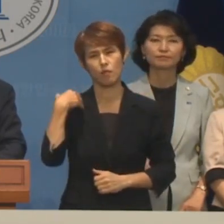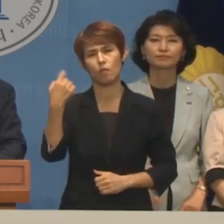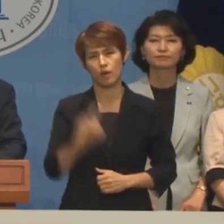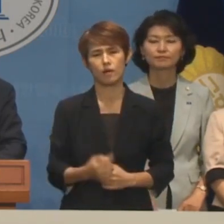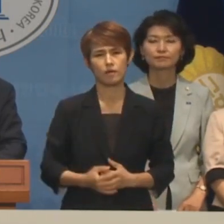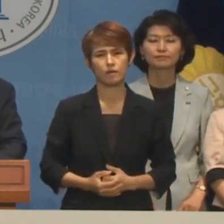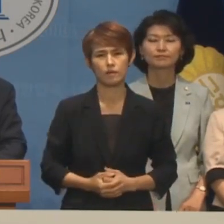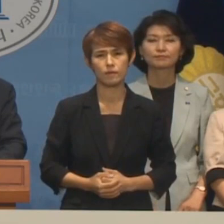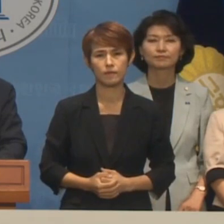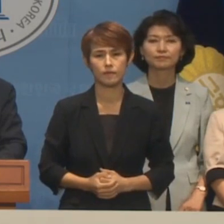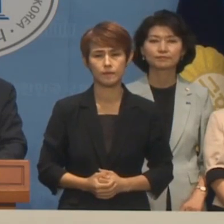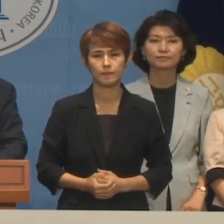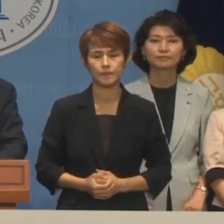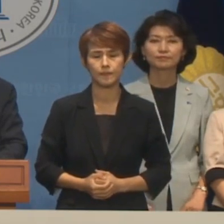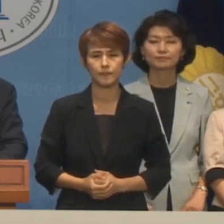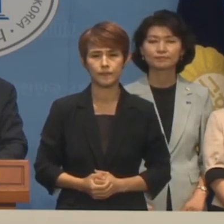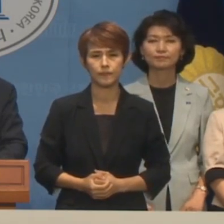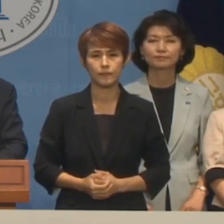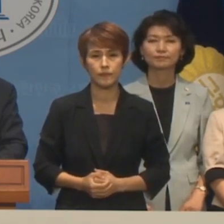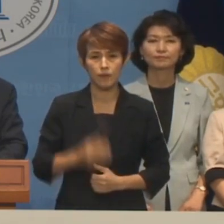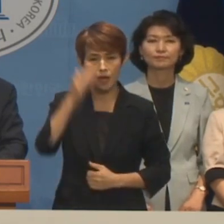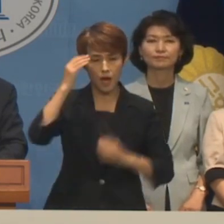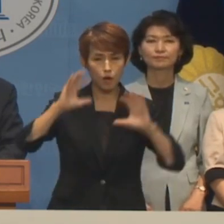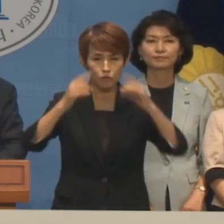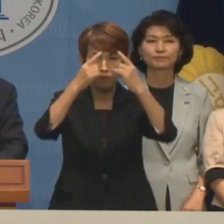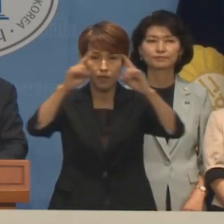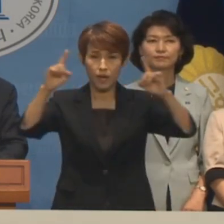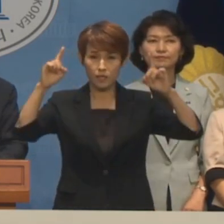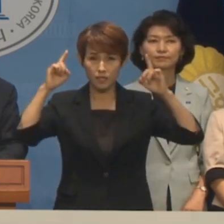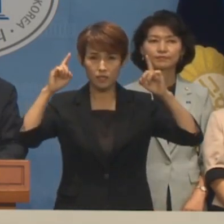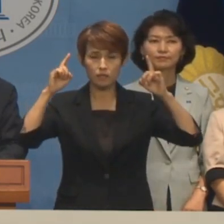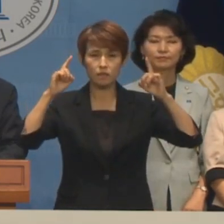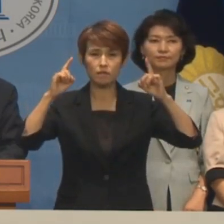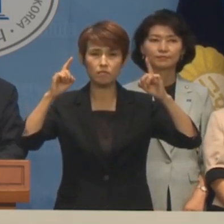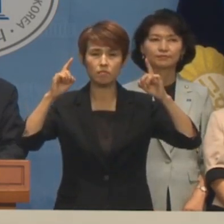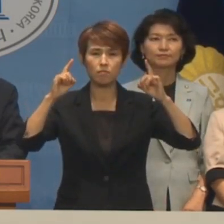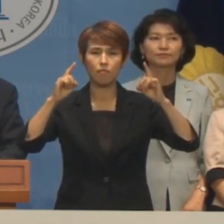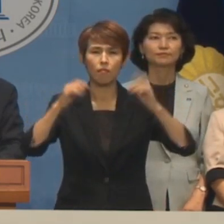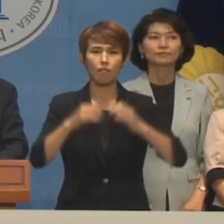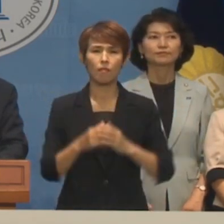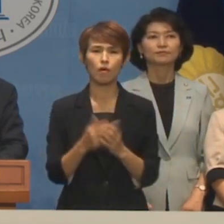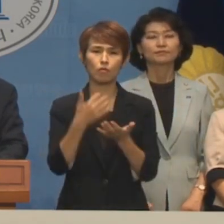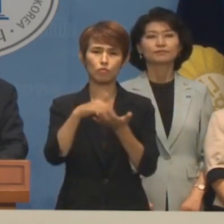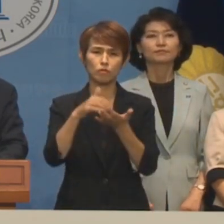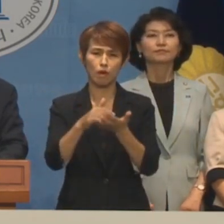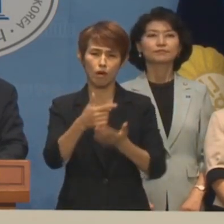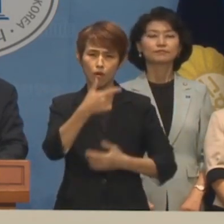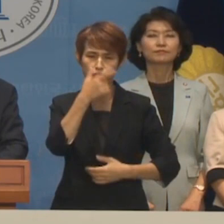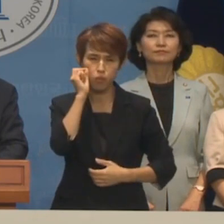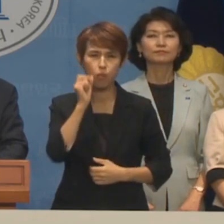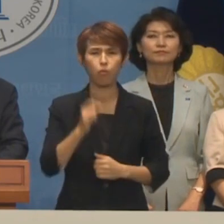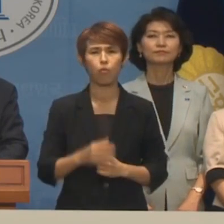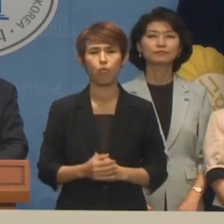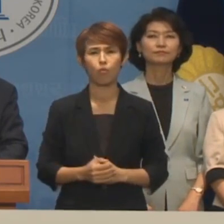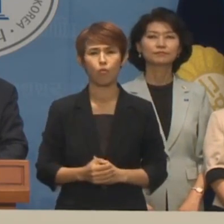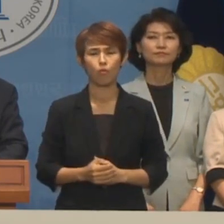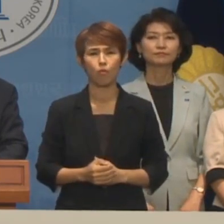것입니다. 오늘날 한국 대학은 인구 절벽 시대에 학생 수급난